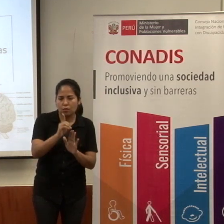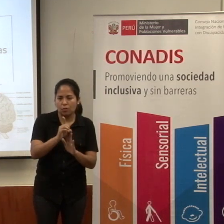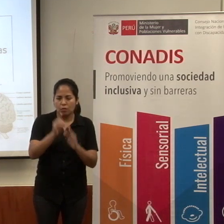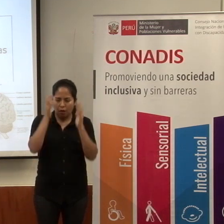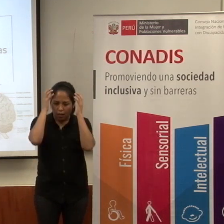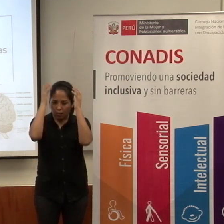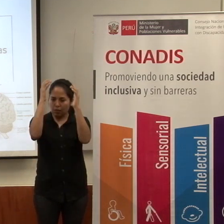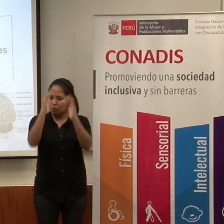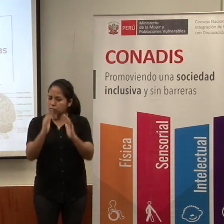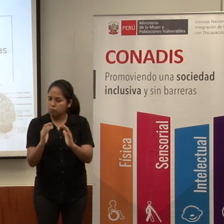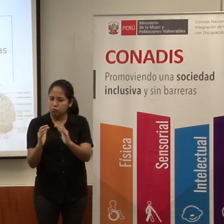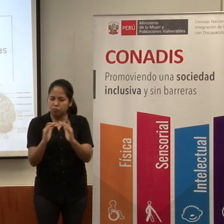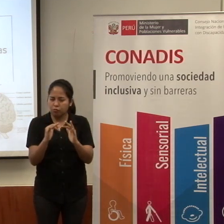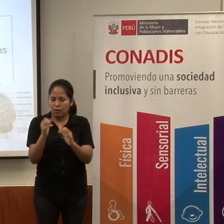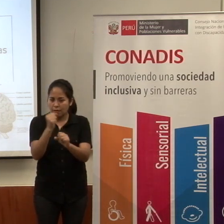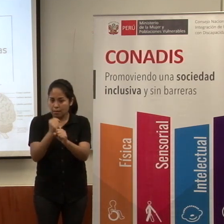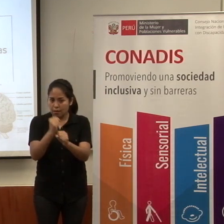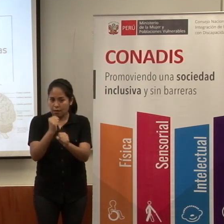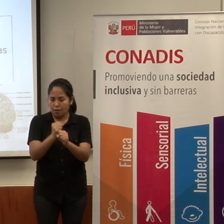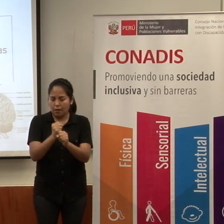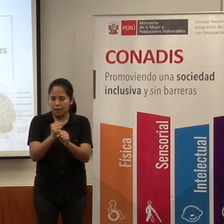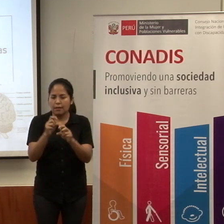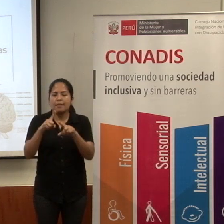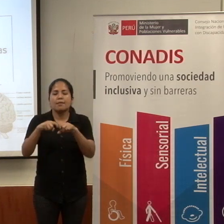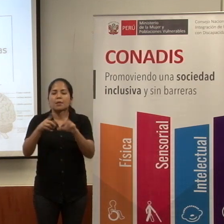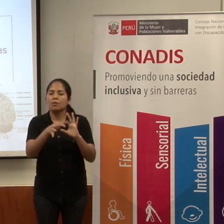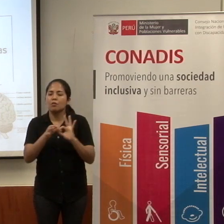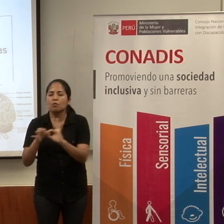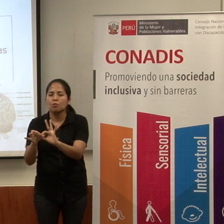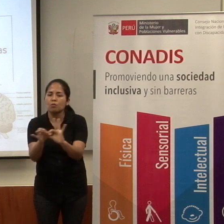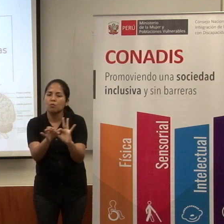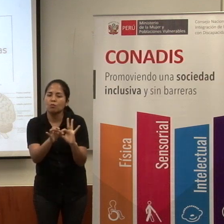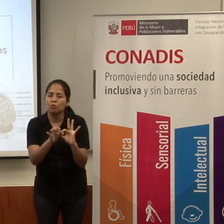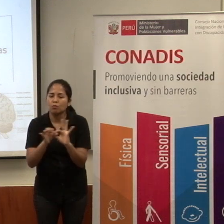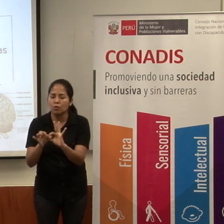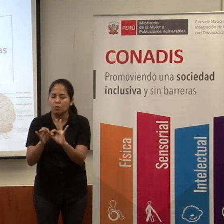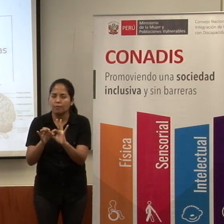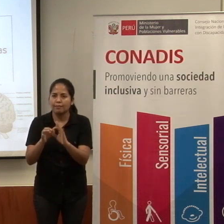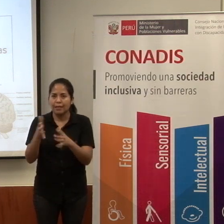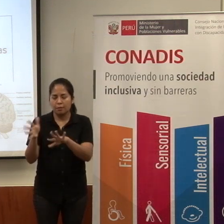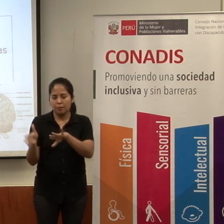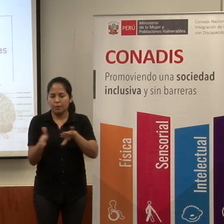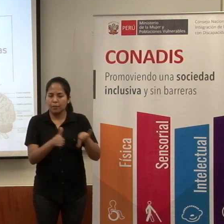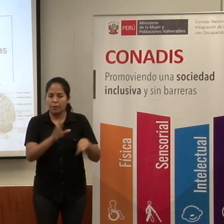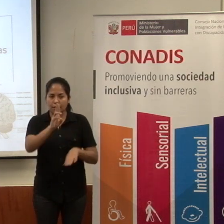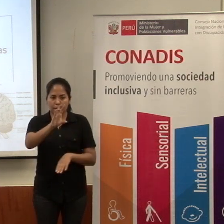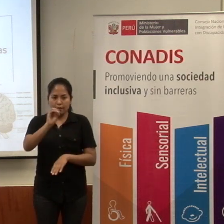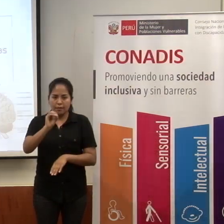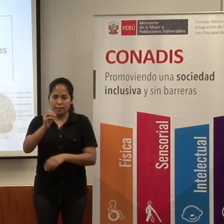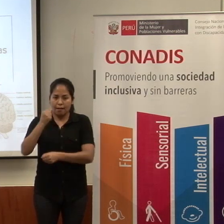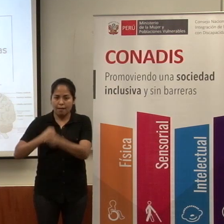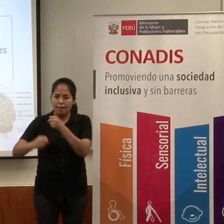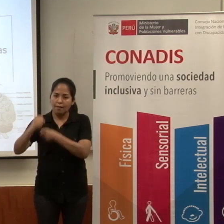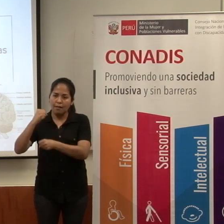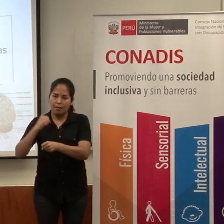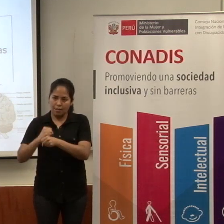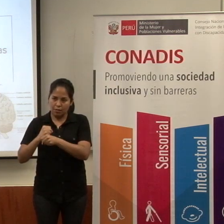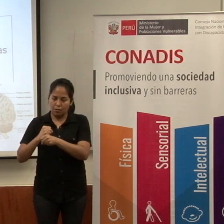funcionan en la medida de que estén unidas. Recién hace unos 60 años, la